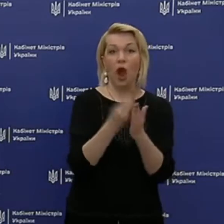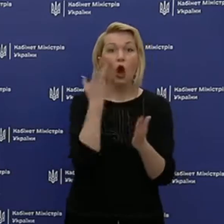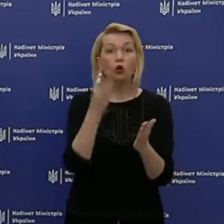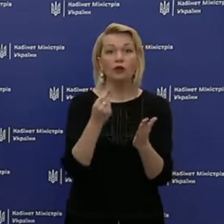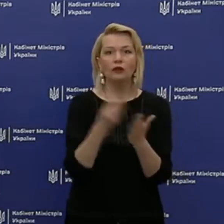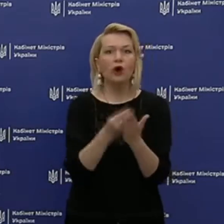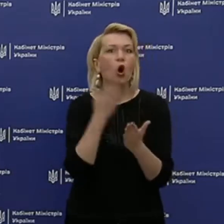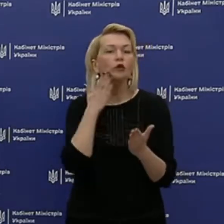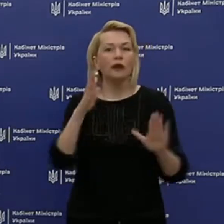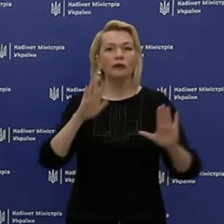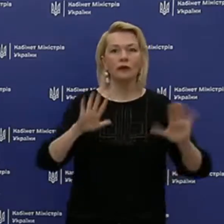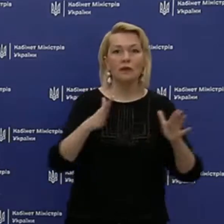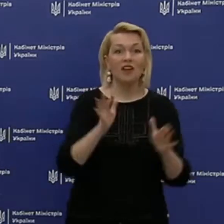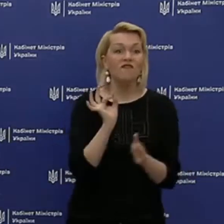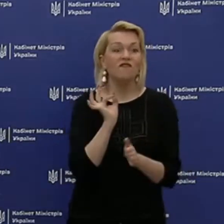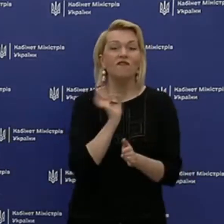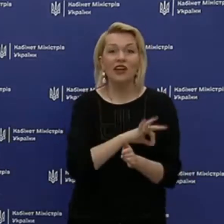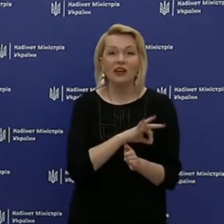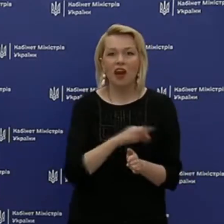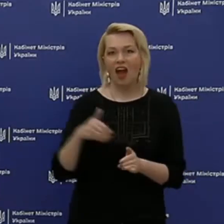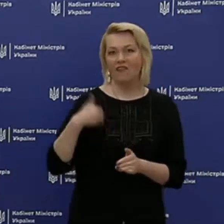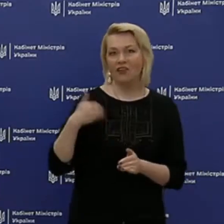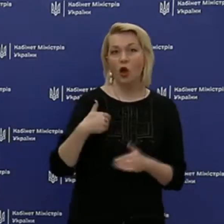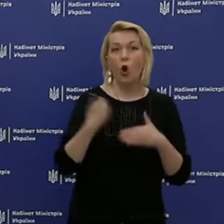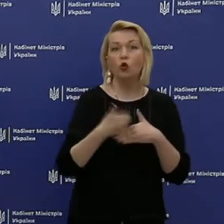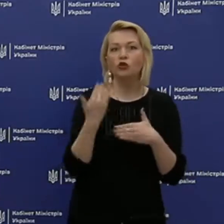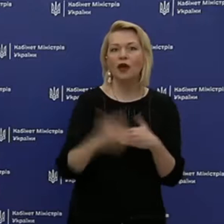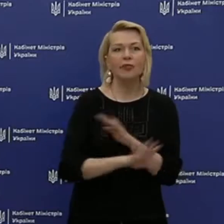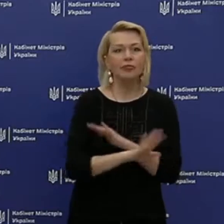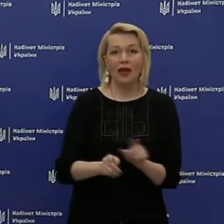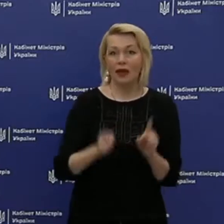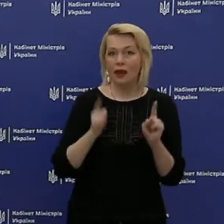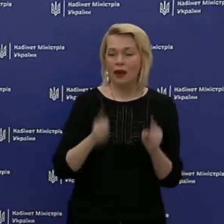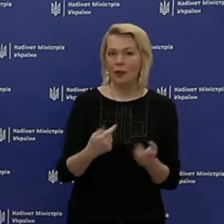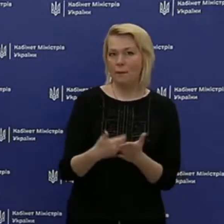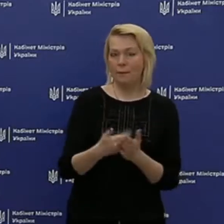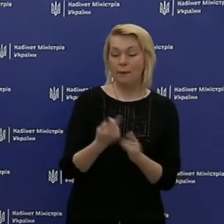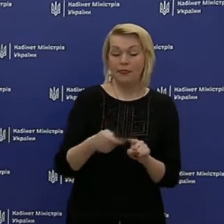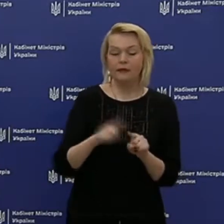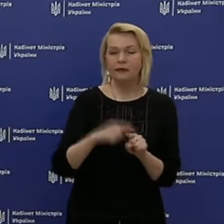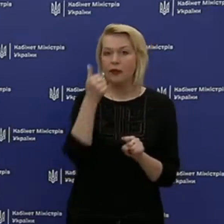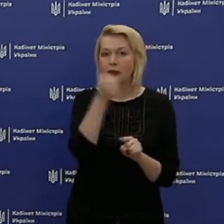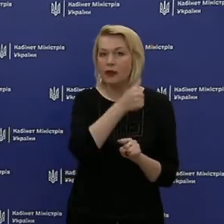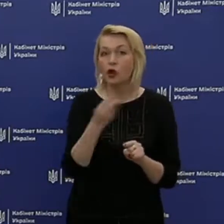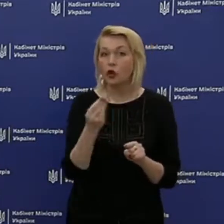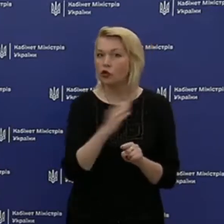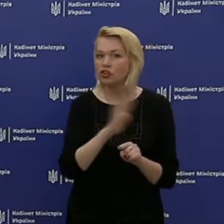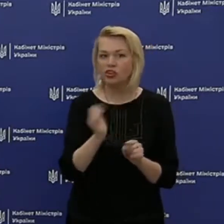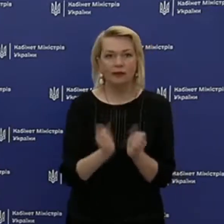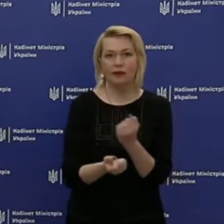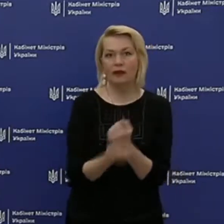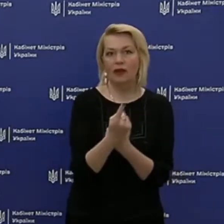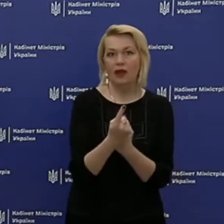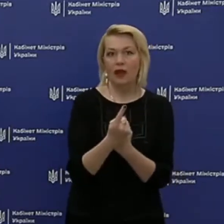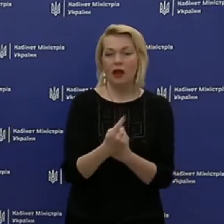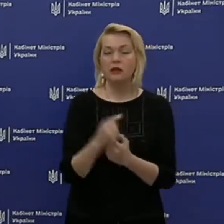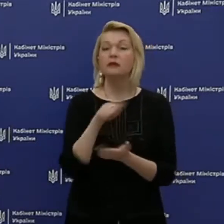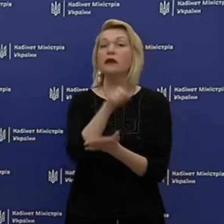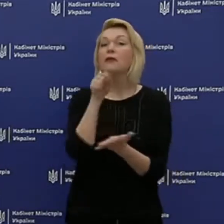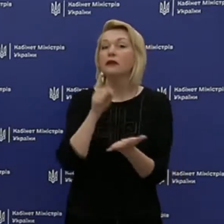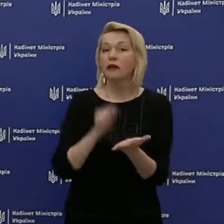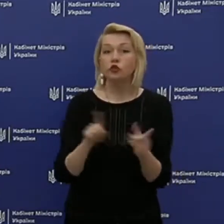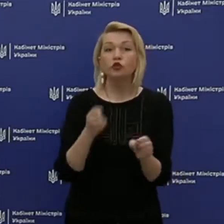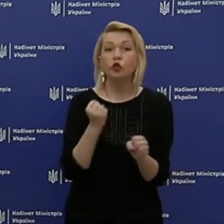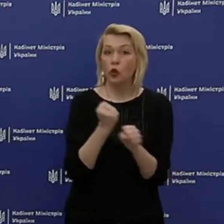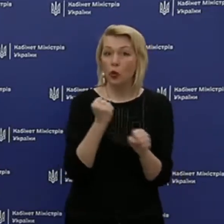надходять в останній момент, використати їх ефективно уже нереально. Приміром, на цей рік гроші ще не надходили. Власне запитання.